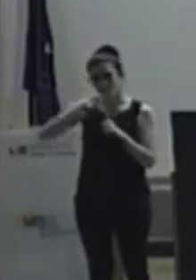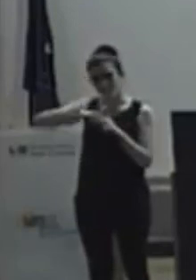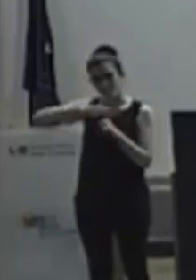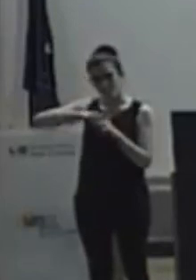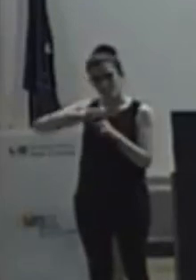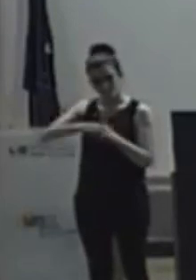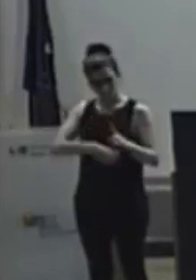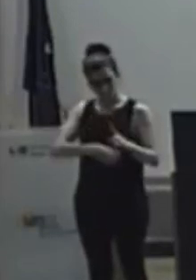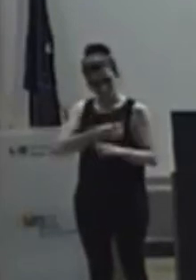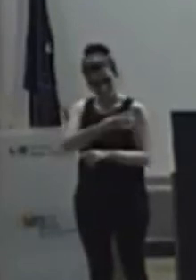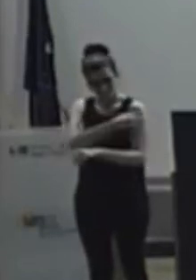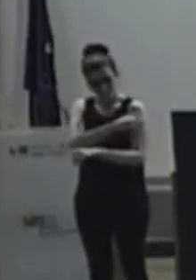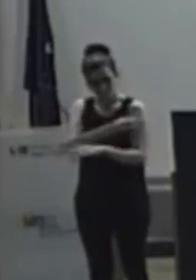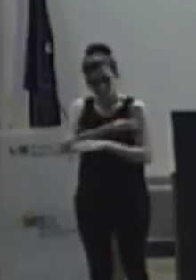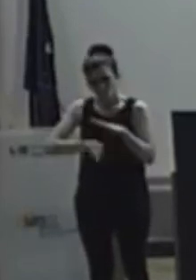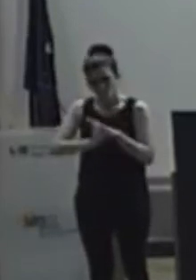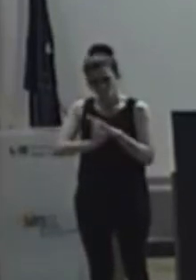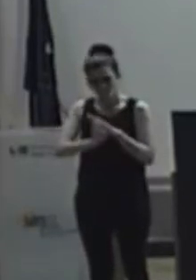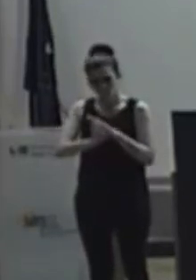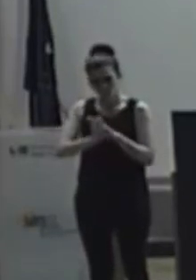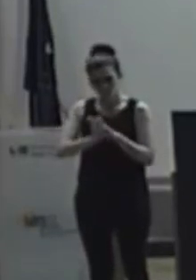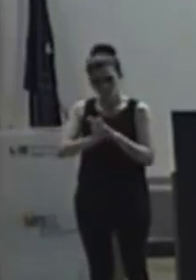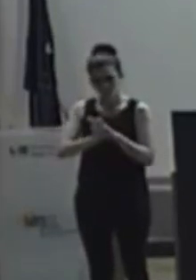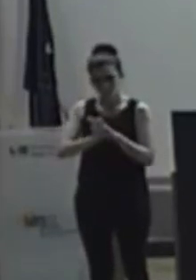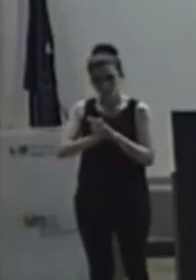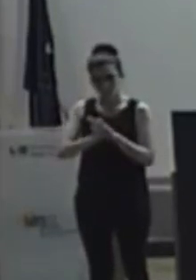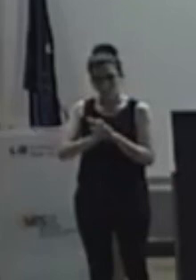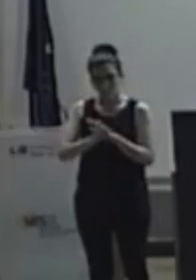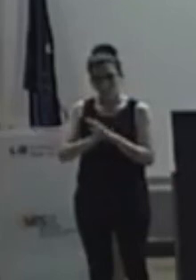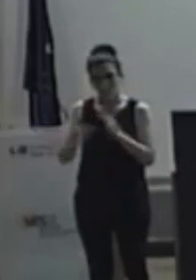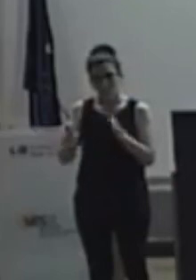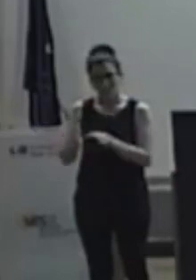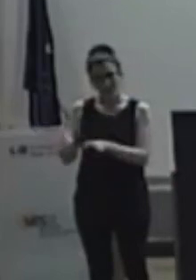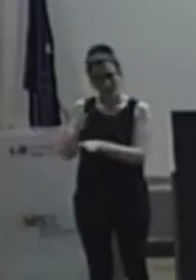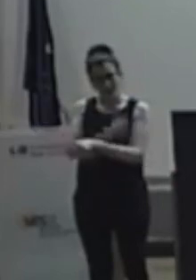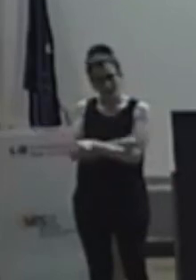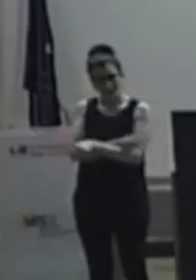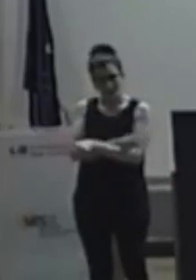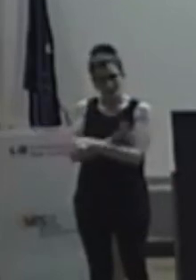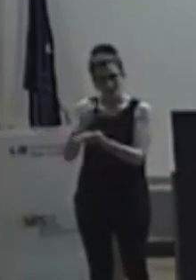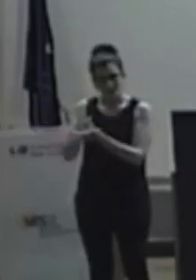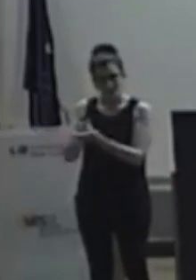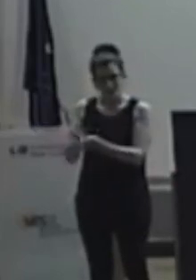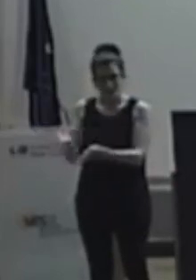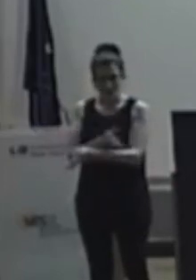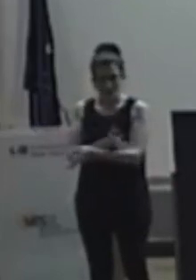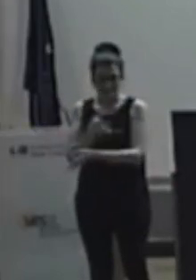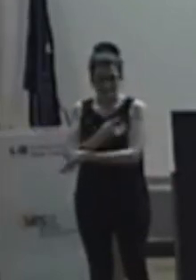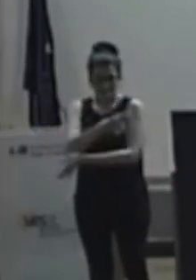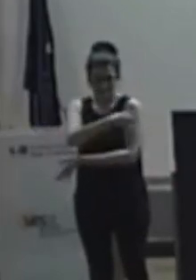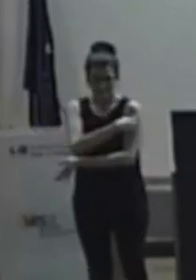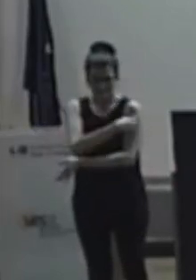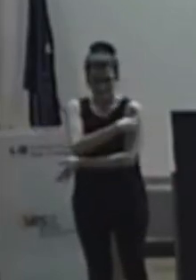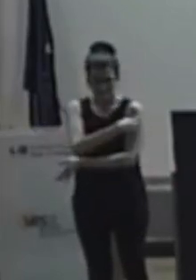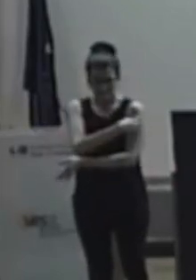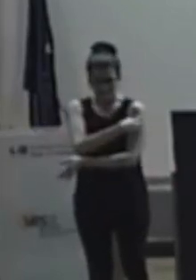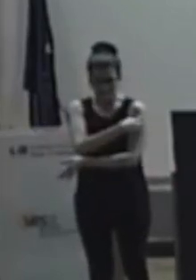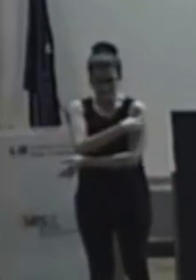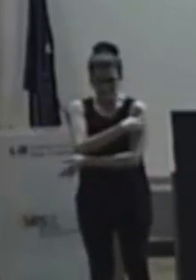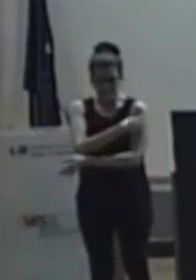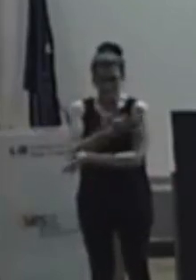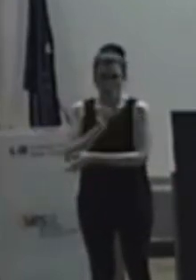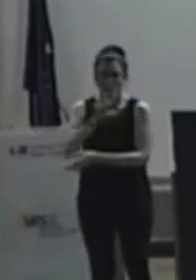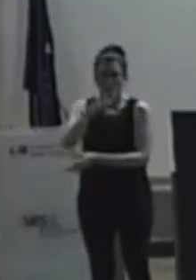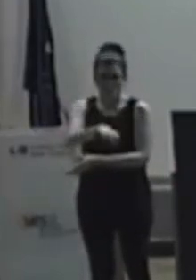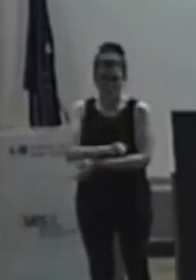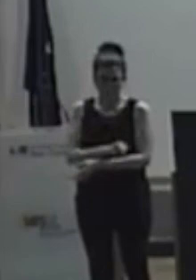de glucosa que hay que astillar antes de probar. Es decir, tomar la decisión de comprártelo